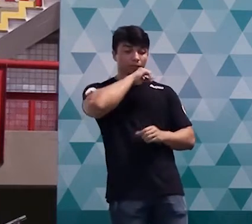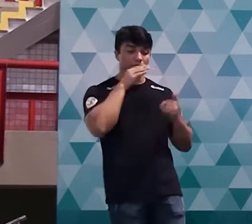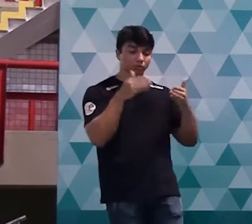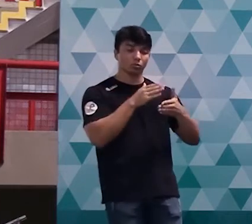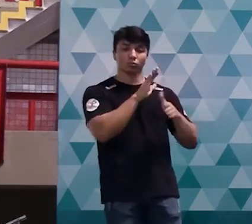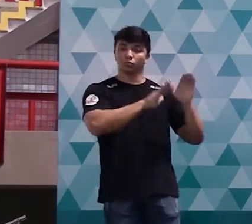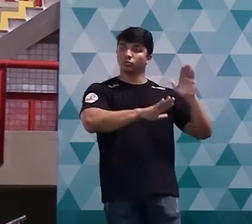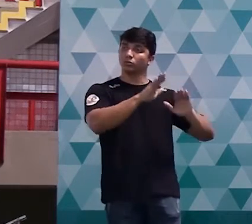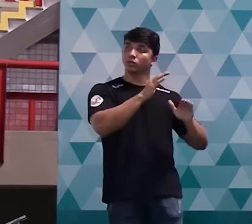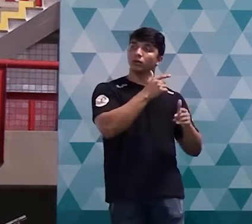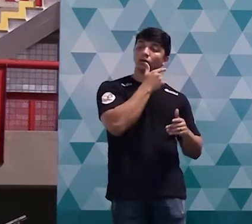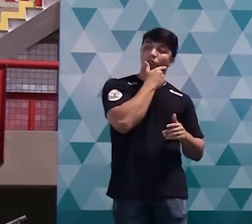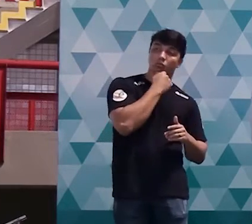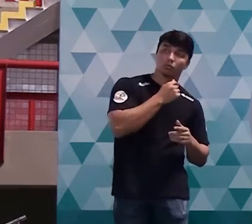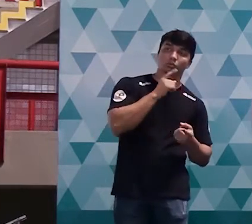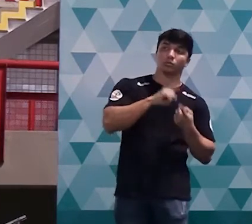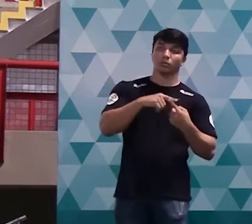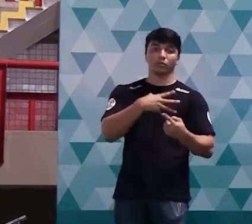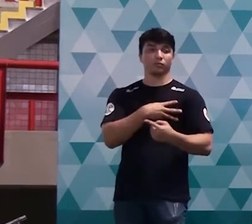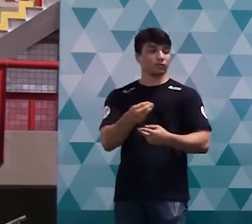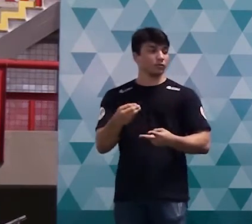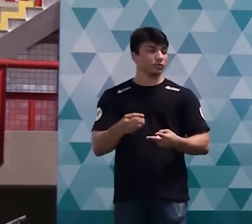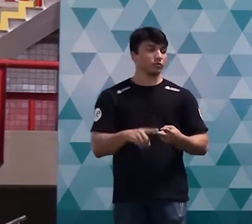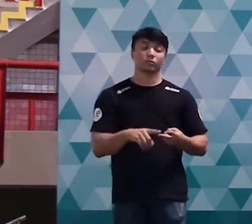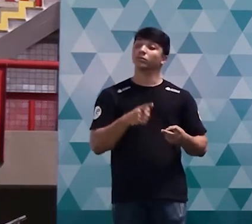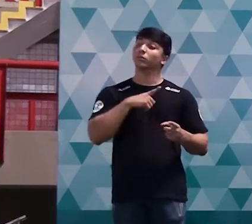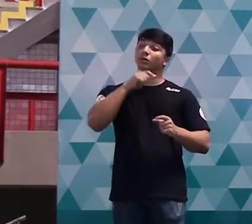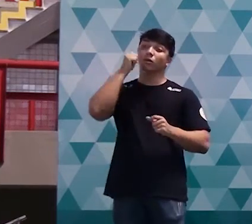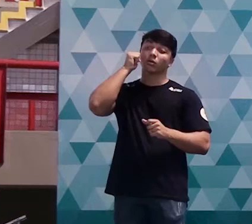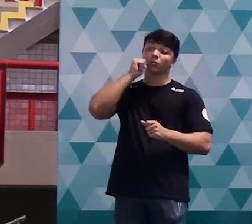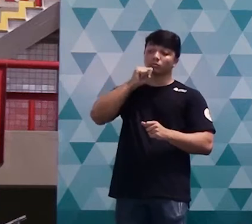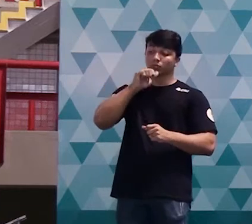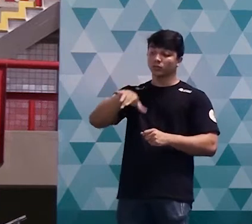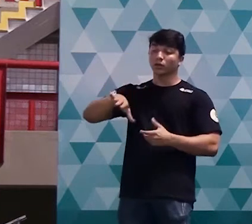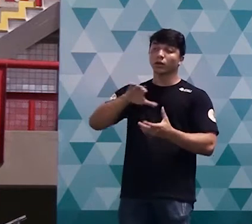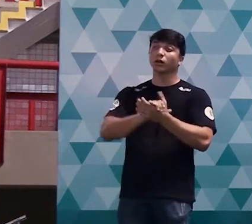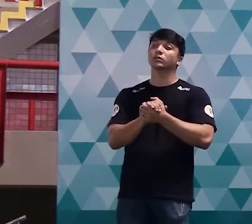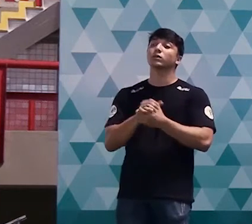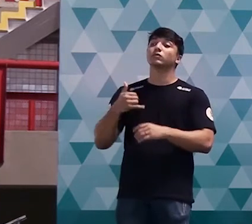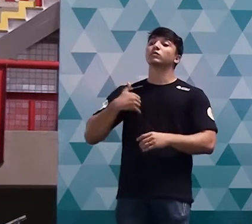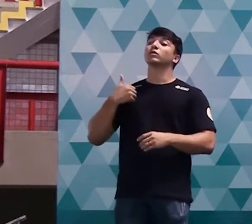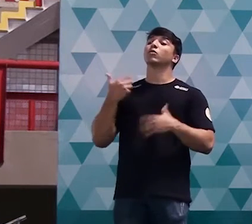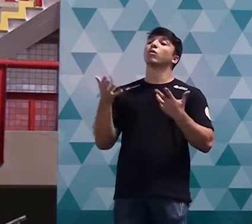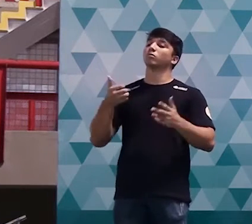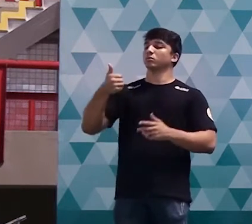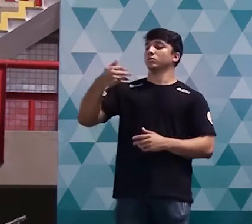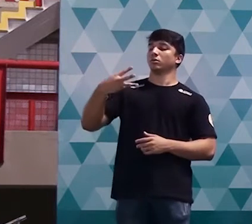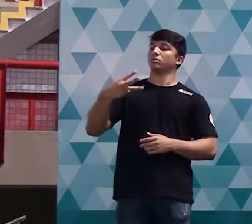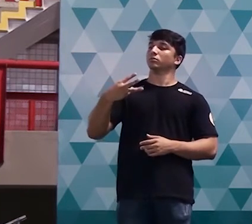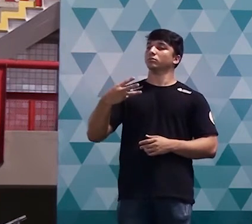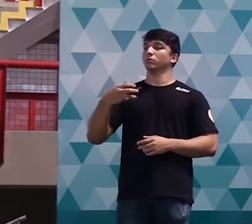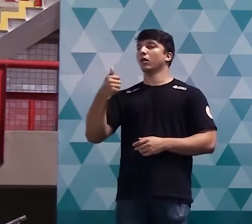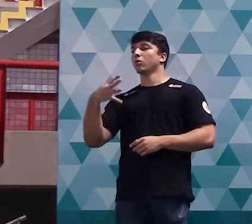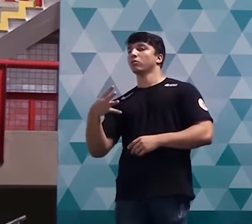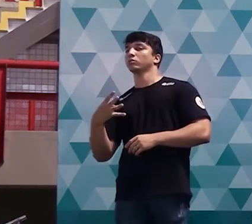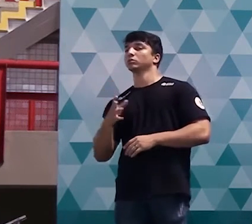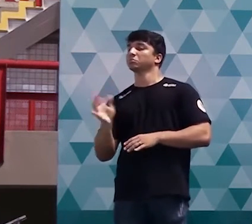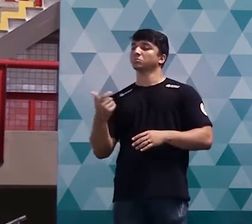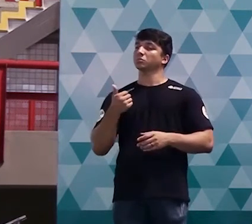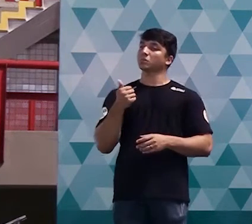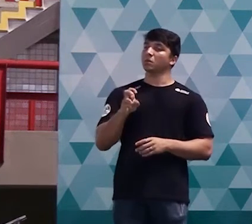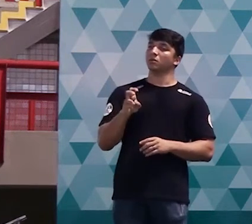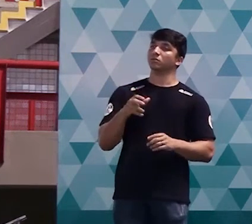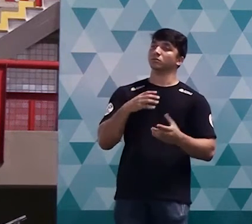do marido e cuidar dos filhos. Para você ter uma ideia, as meninas se casavam com 13, 14,